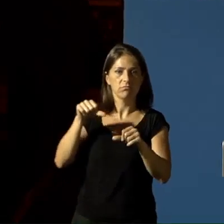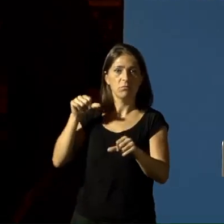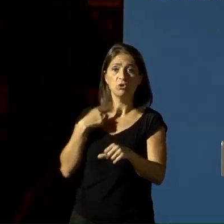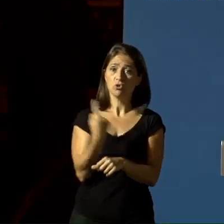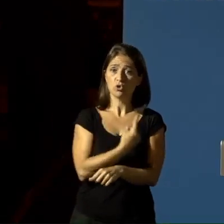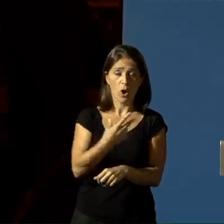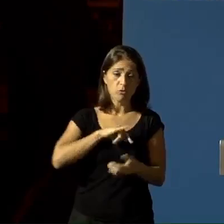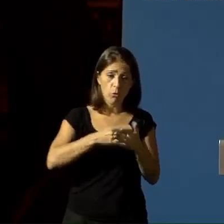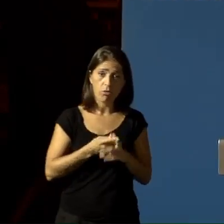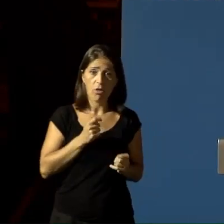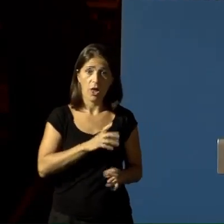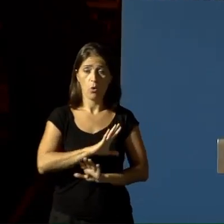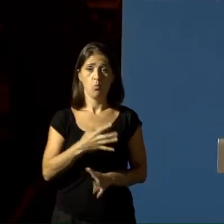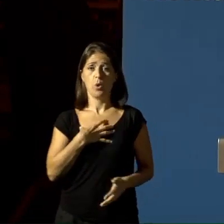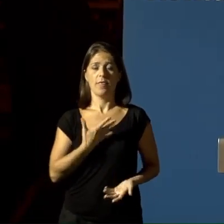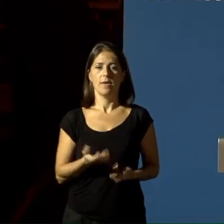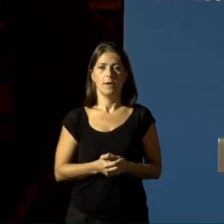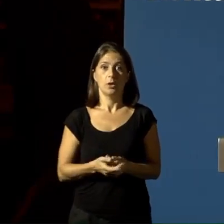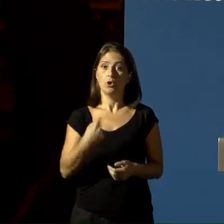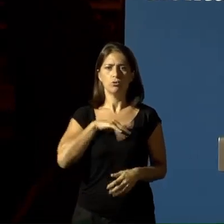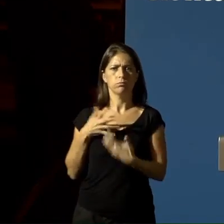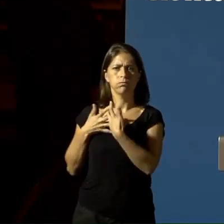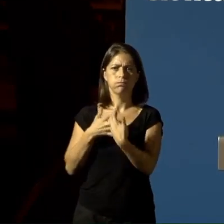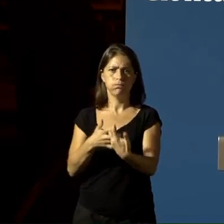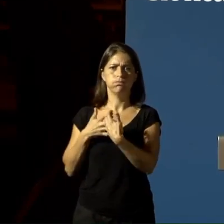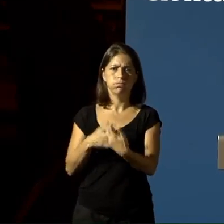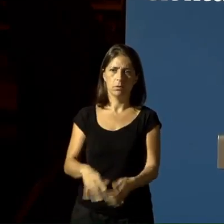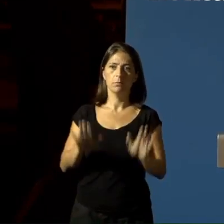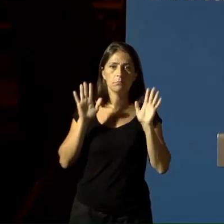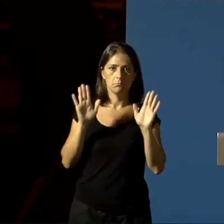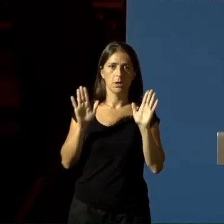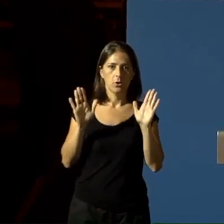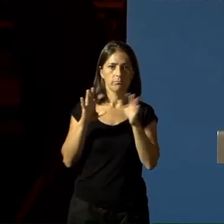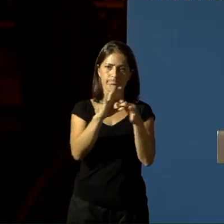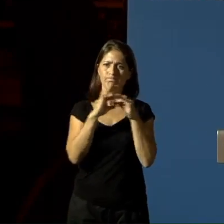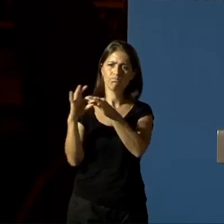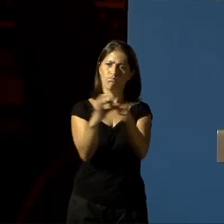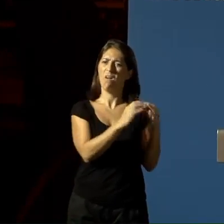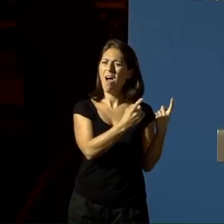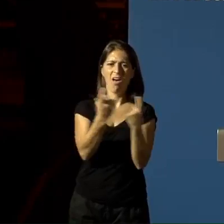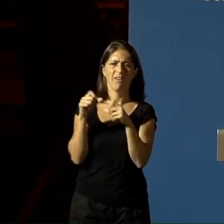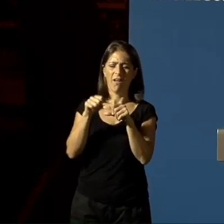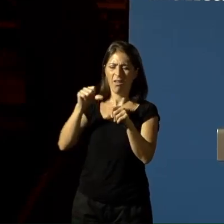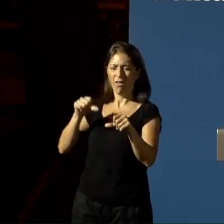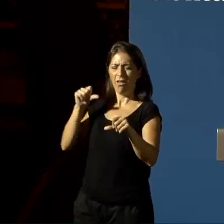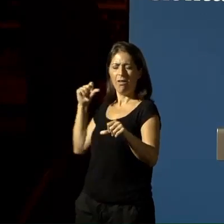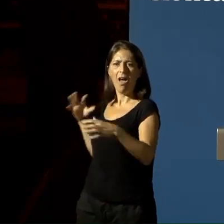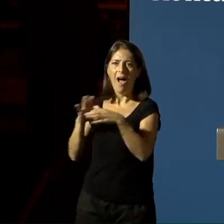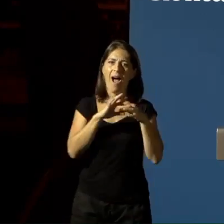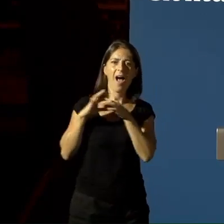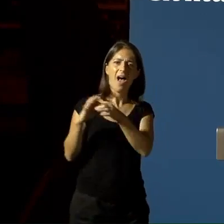podría resolver. Nos loitamos, pero compras alianzas. Sempre houve alianzas.